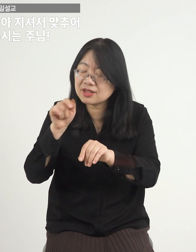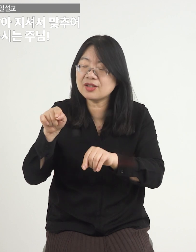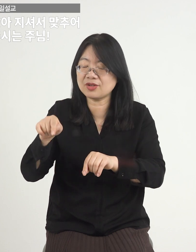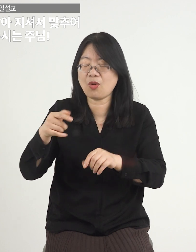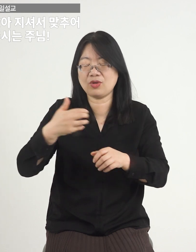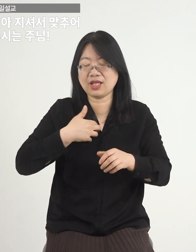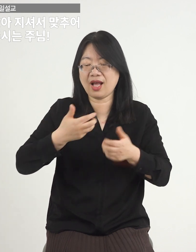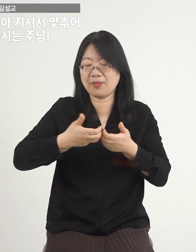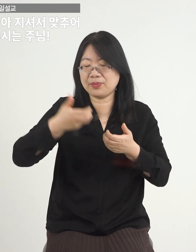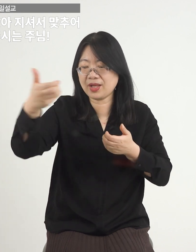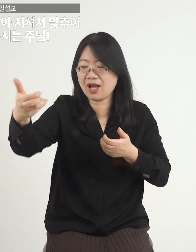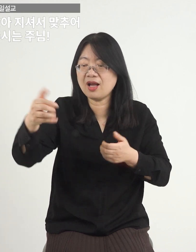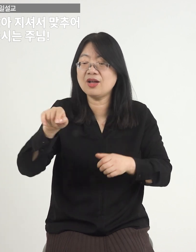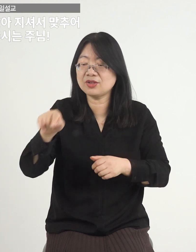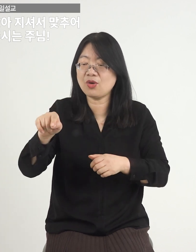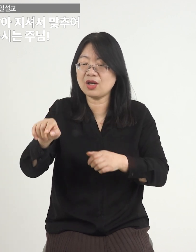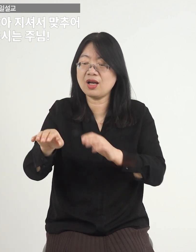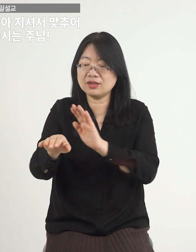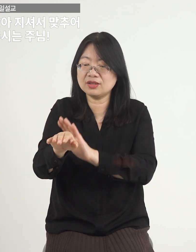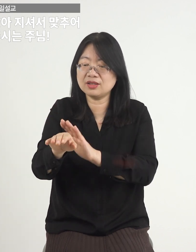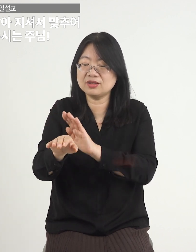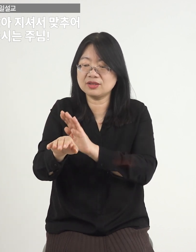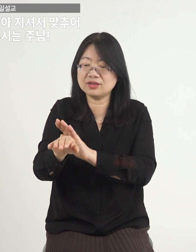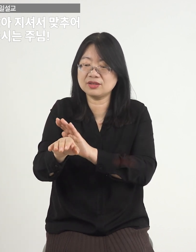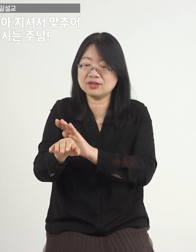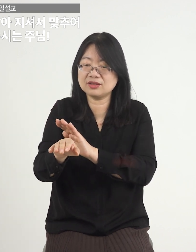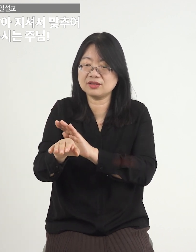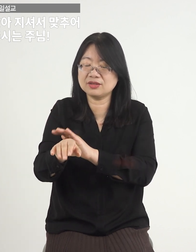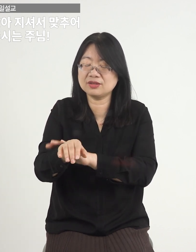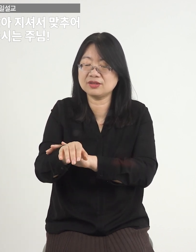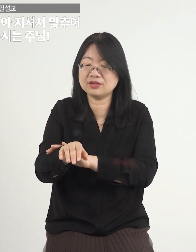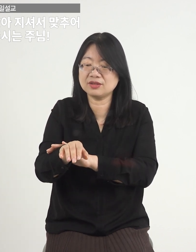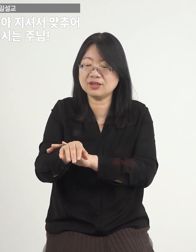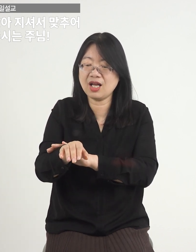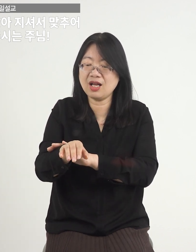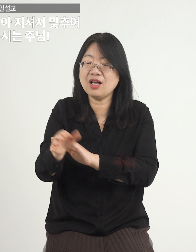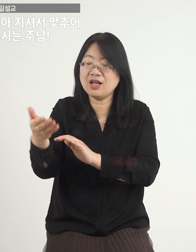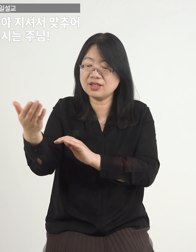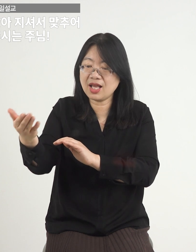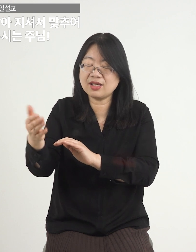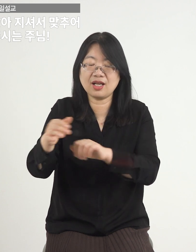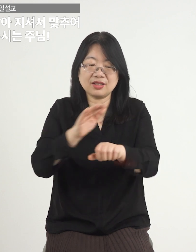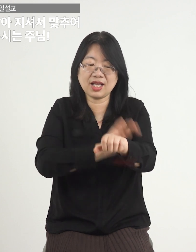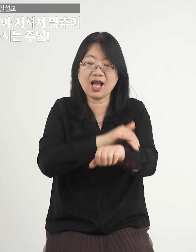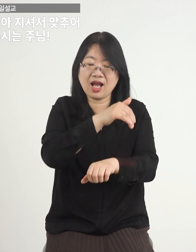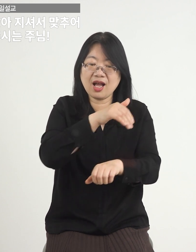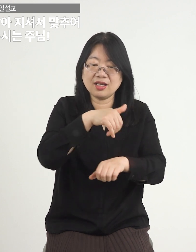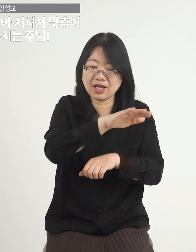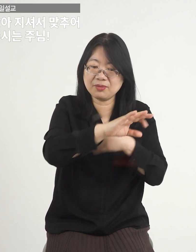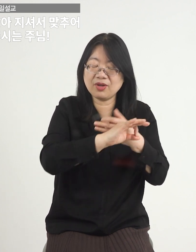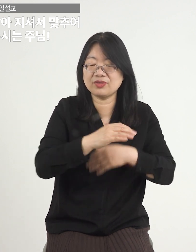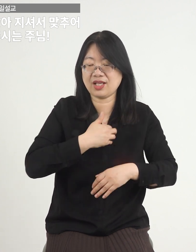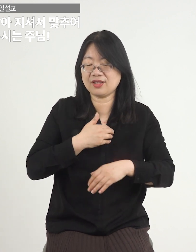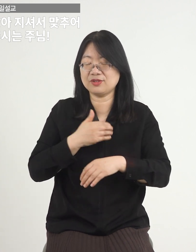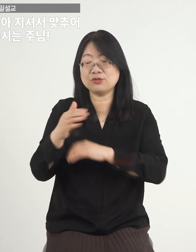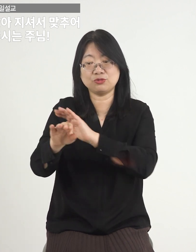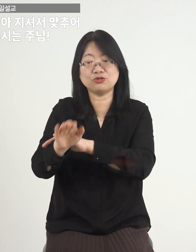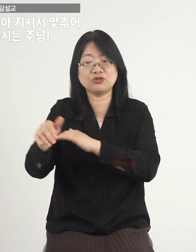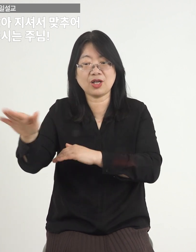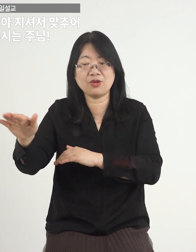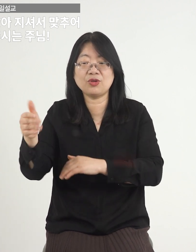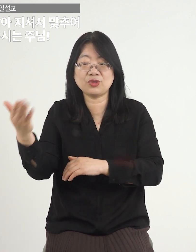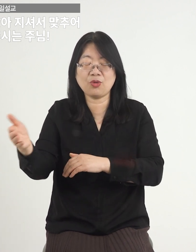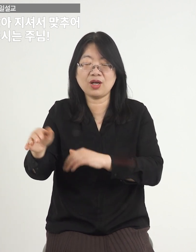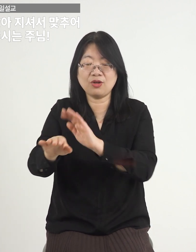떠나가라. 내가 좌하면 나는 우하고 내가 우하면 나는 좌하리라. 소유가 너무